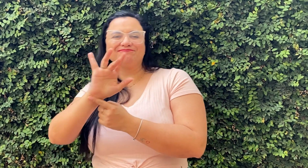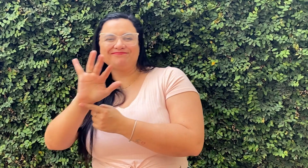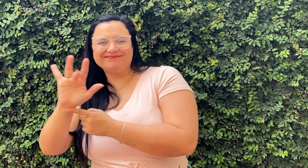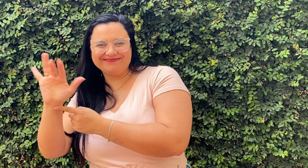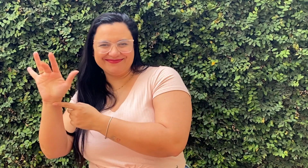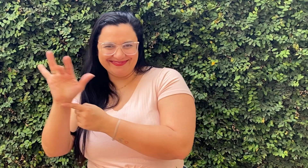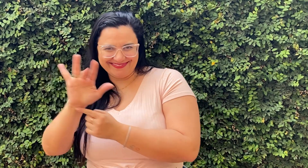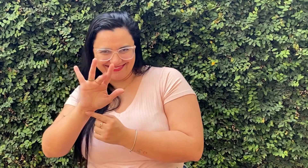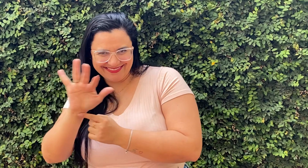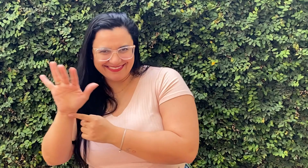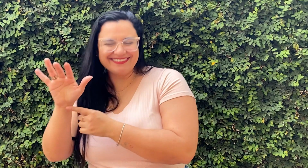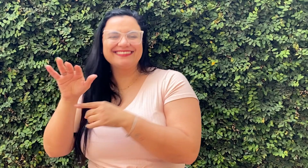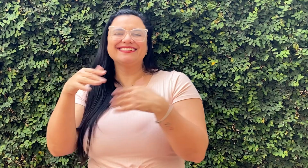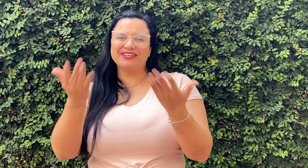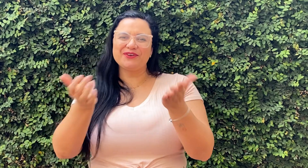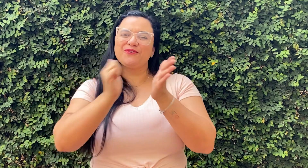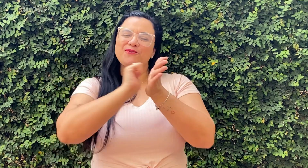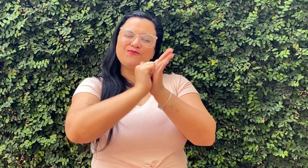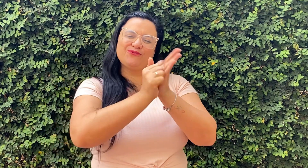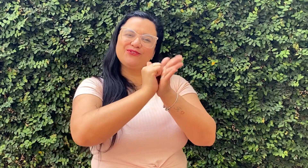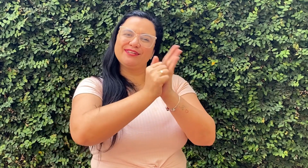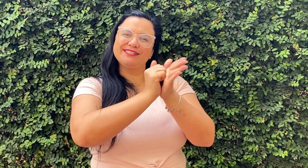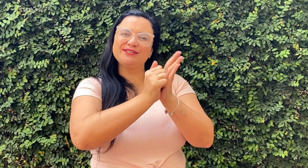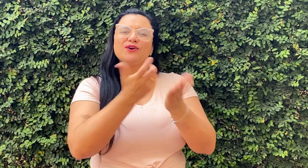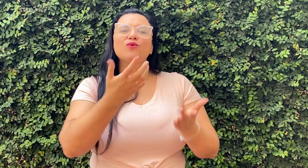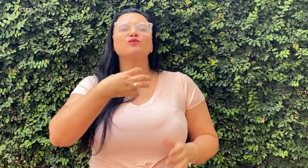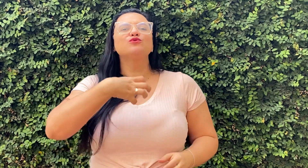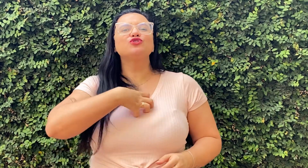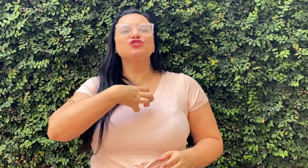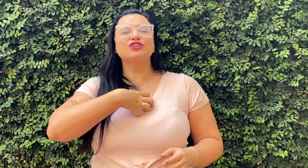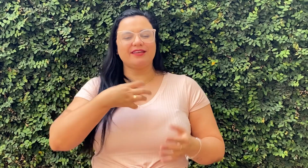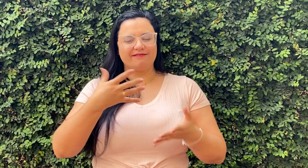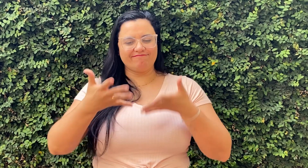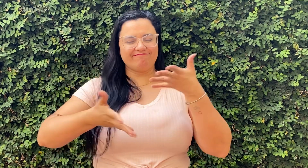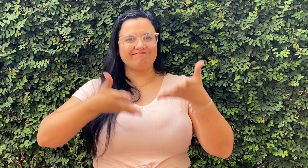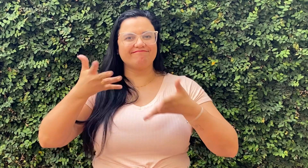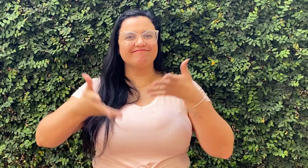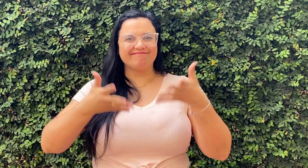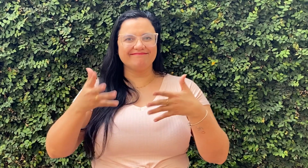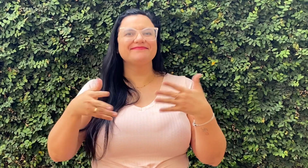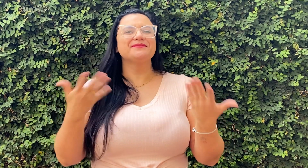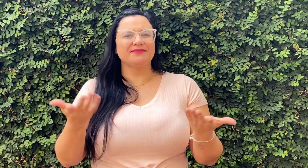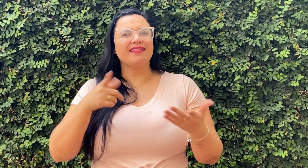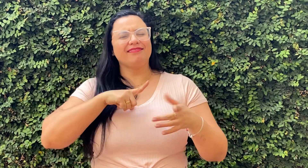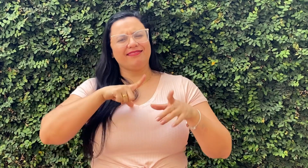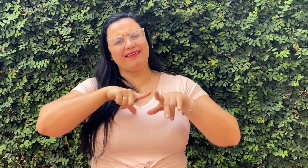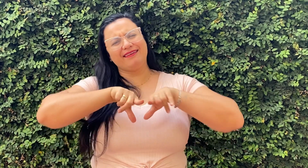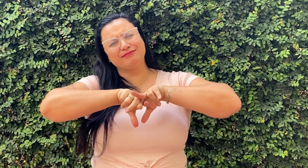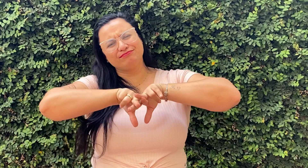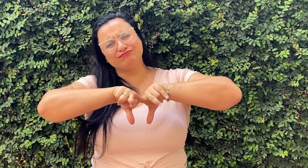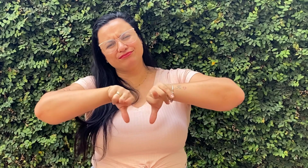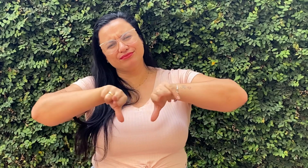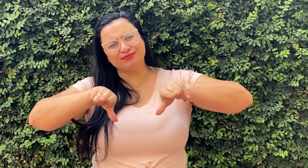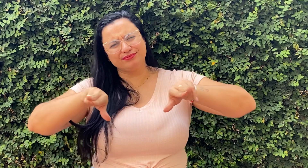Nós temos, por exemplo, a datilologia, que a gente usa o alfabeto manual. A configuração de mão é o formato que a sua mão faz. Nós temos